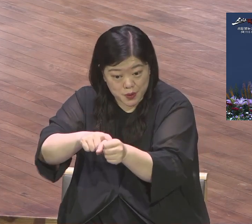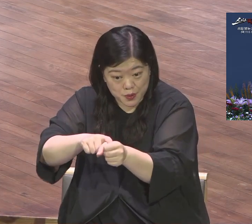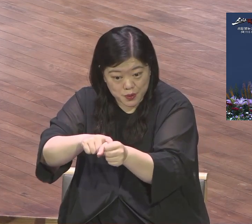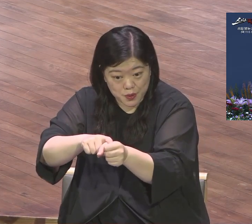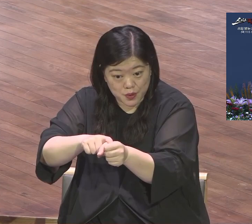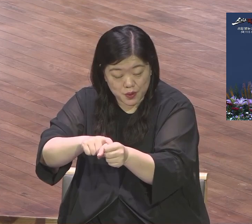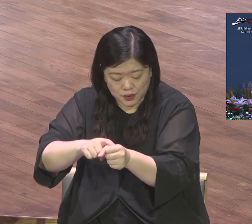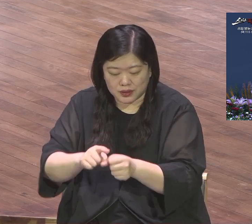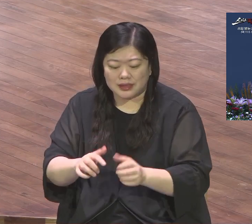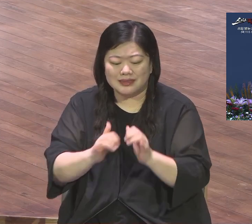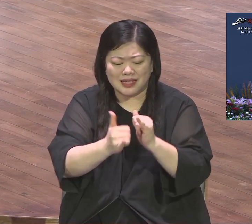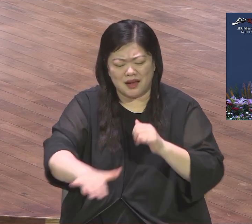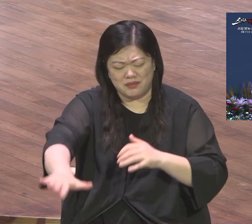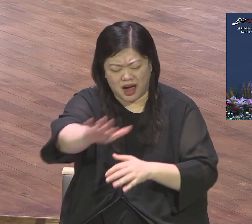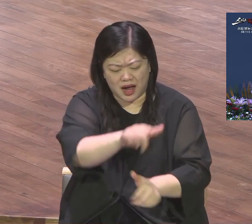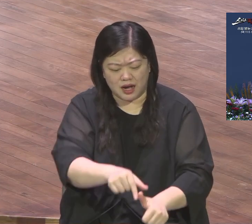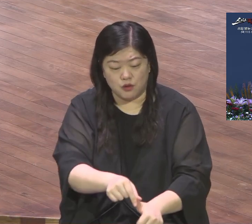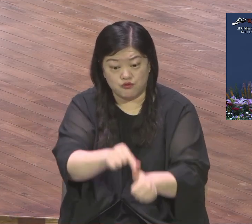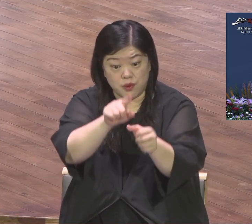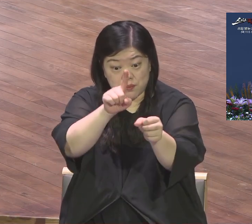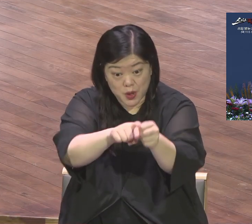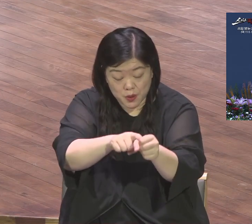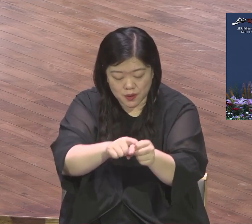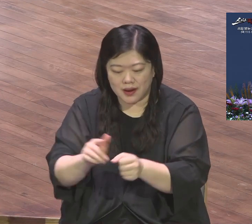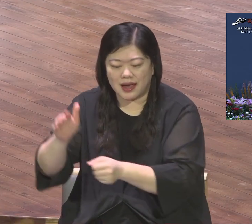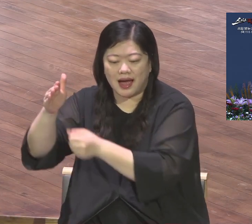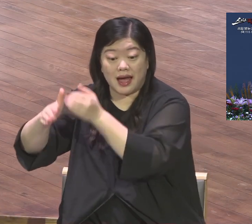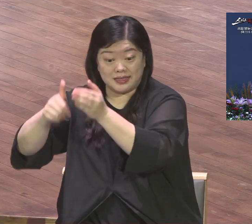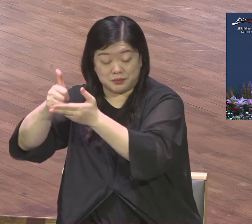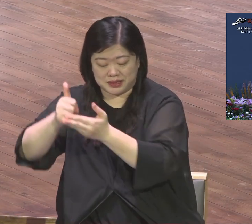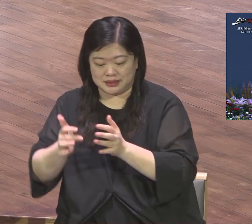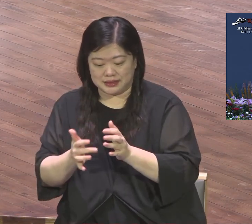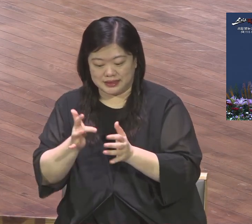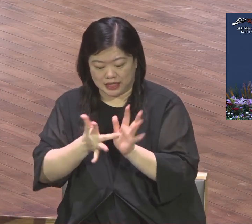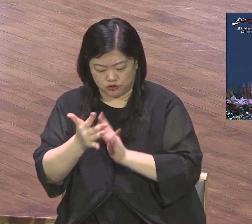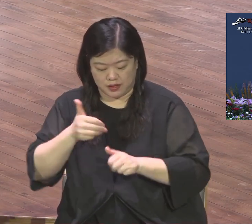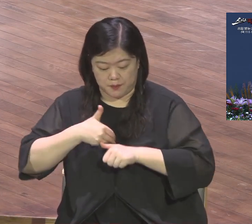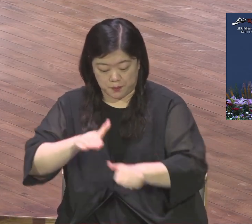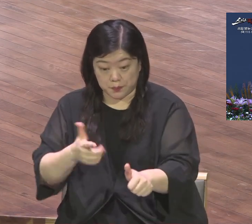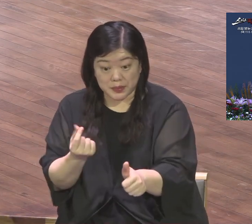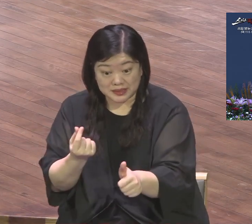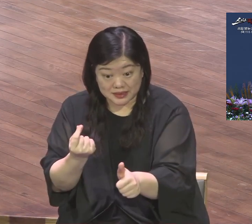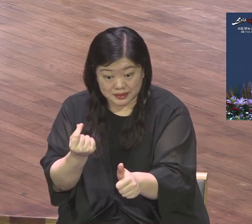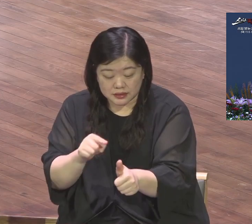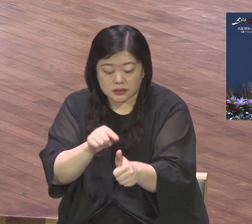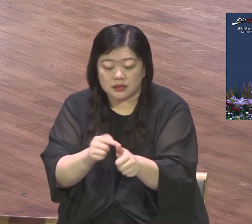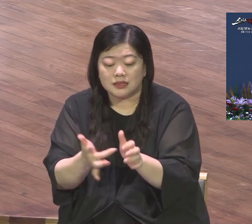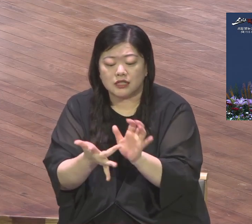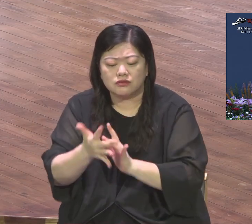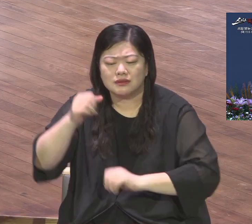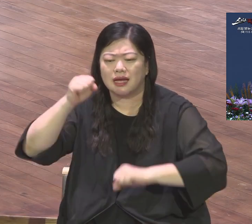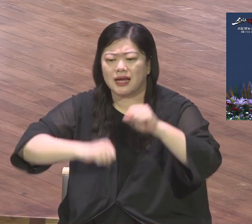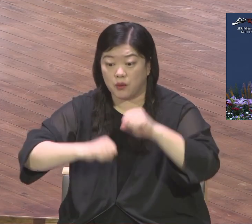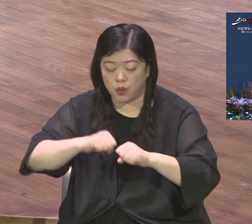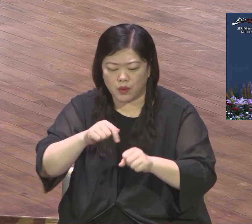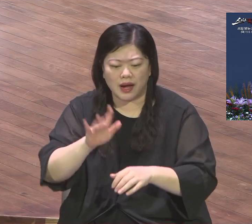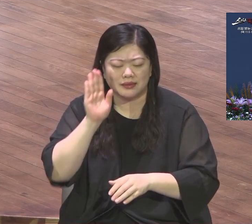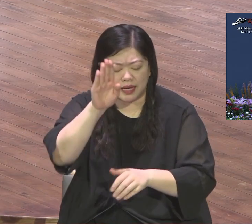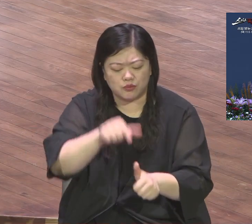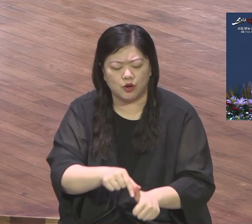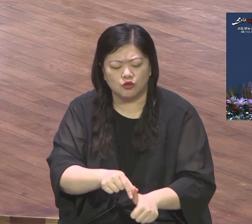서시기 위한 하나님의 계획, 이것이 어떻게 성취되는지를 보여주고 있어요. 오늘 본문에